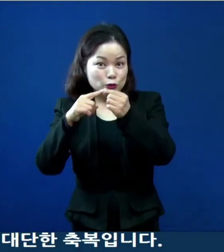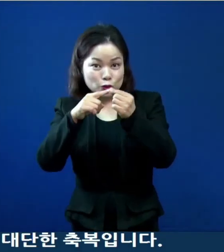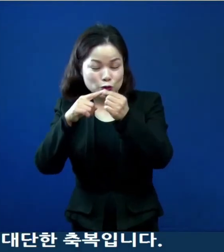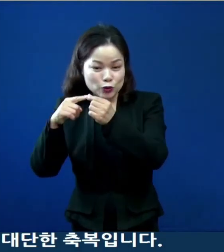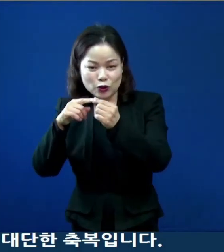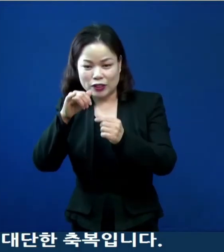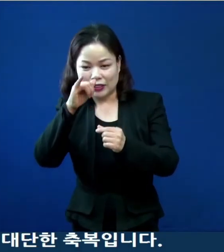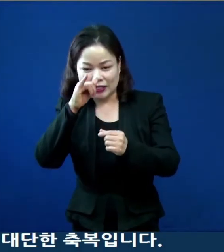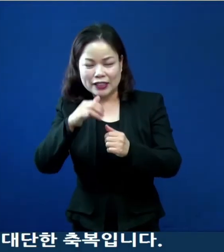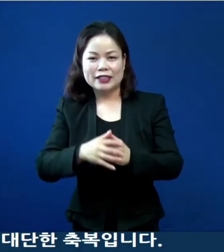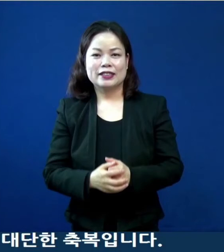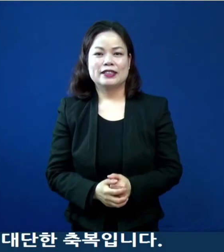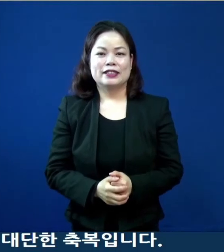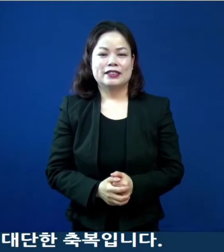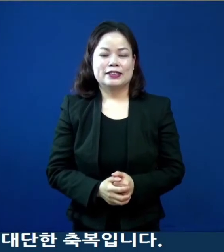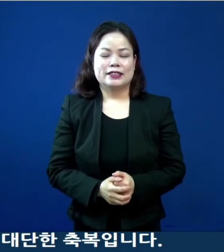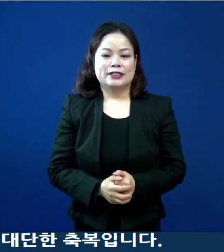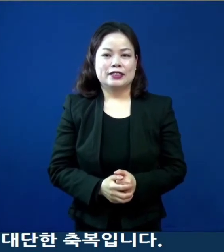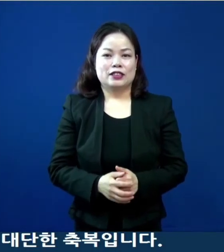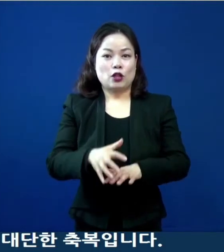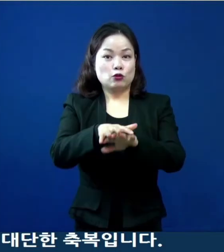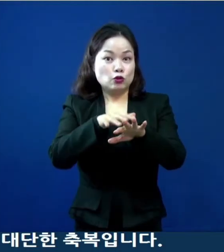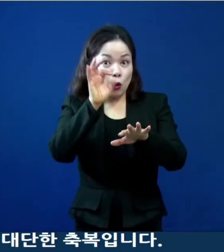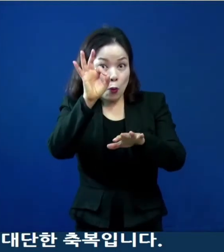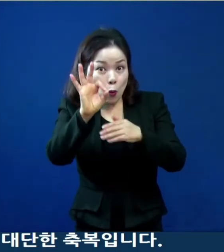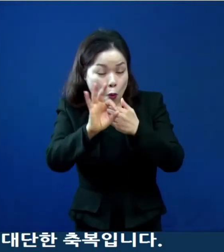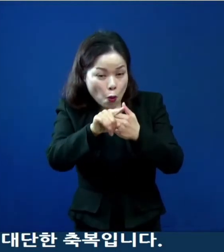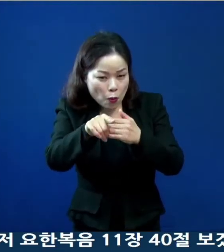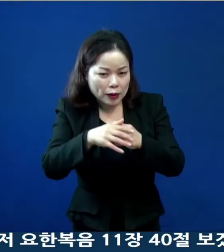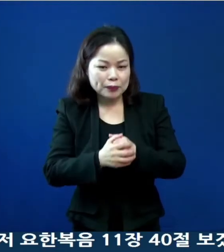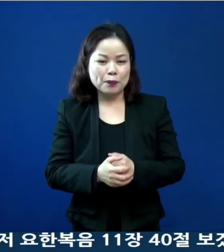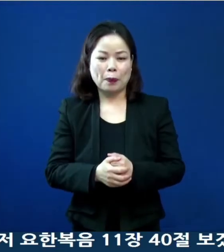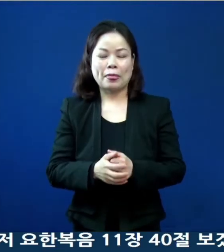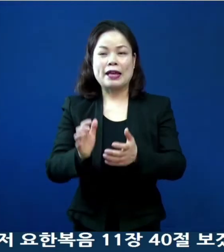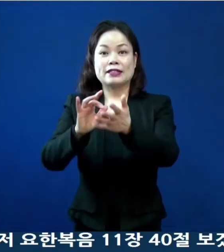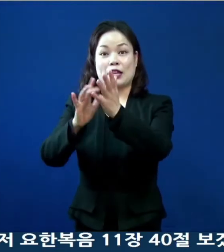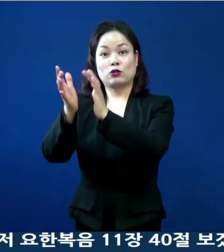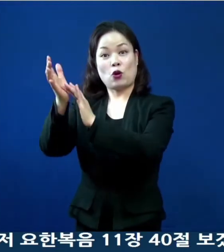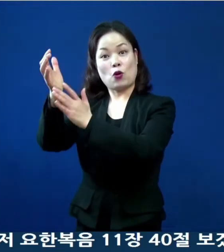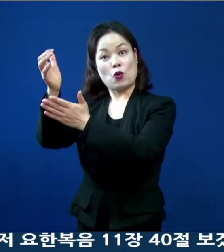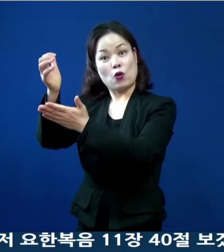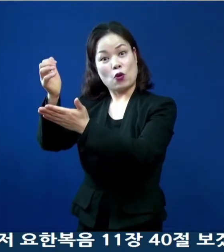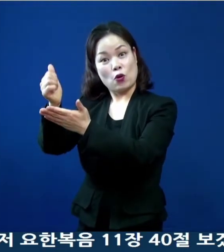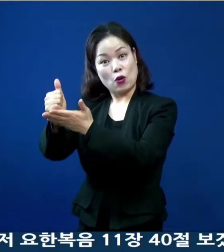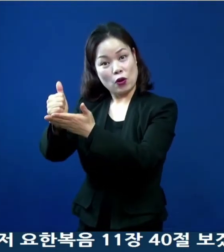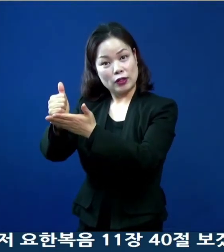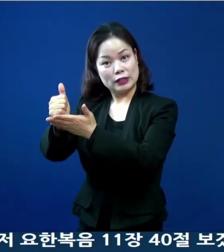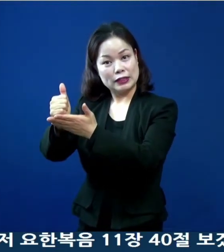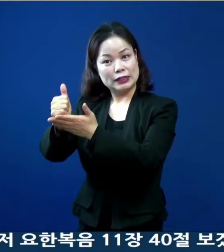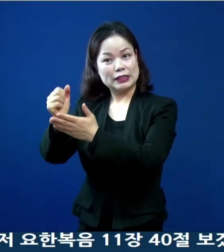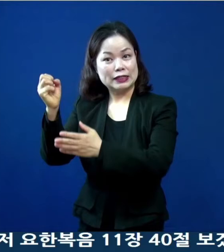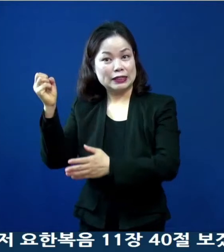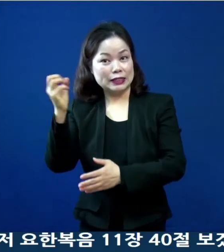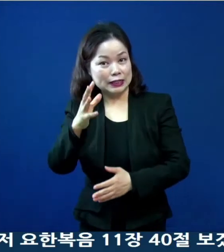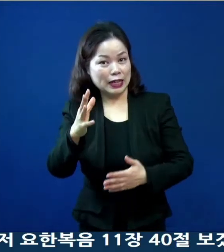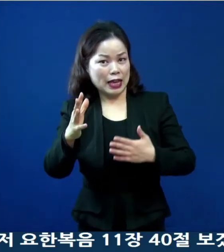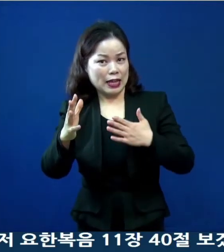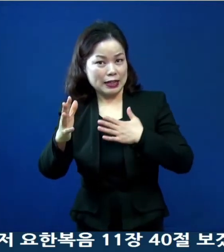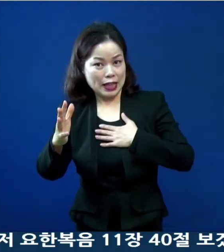구조가 굉장히 흥미롭습니다. 구조를 파악하시면서 같이 읽겠습니다. 예수께서 이르시되 내